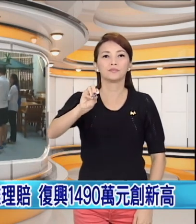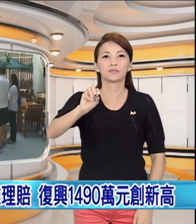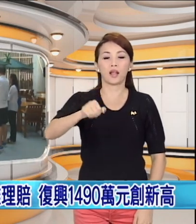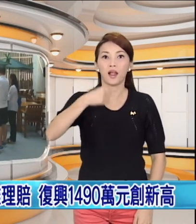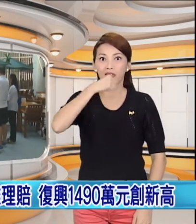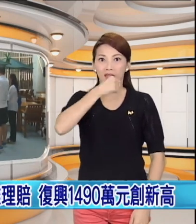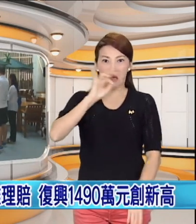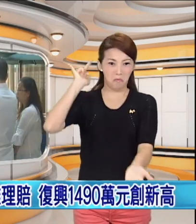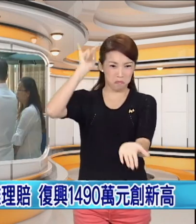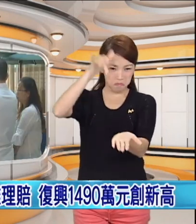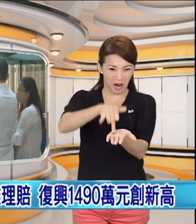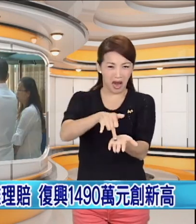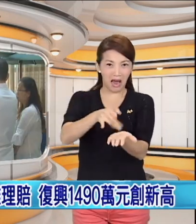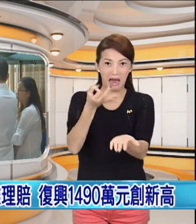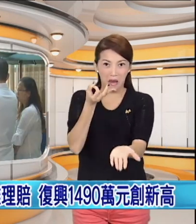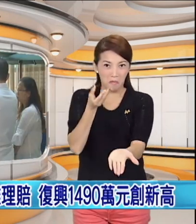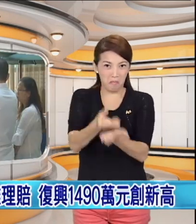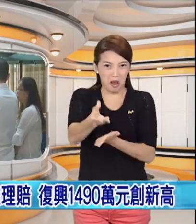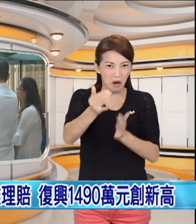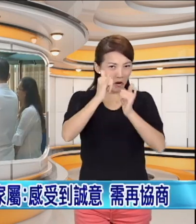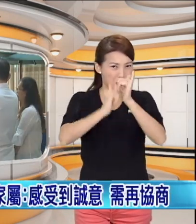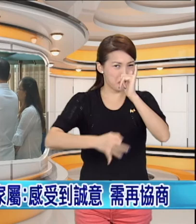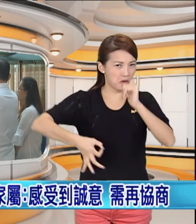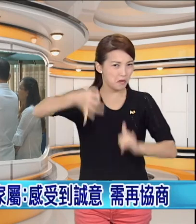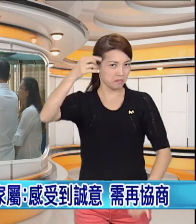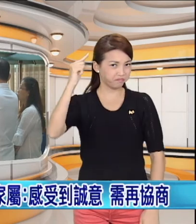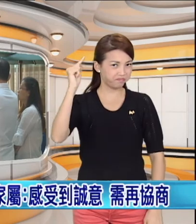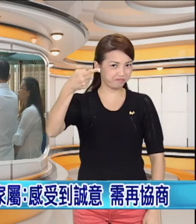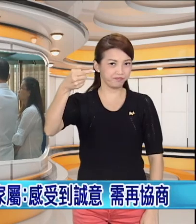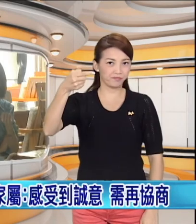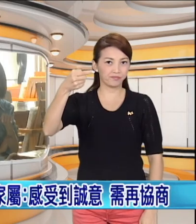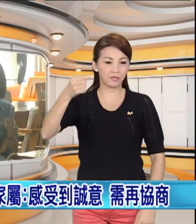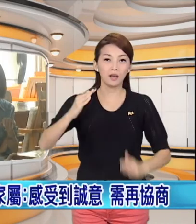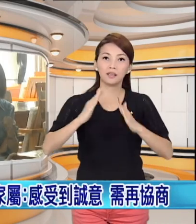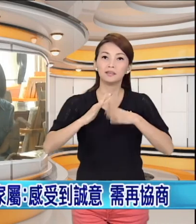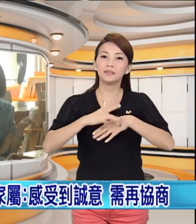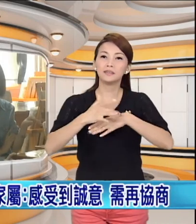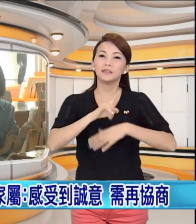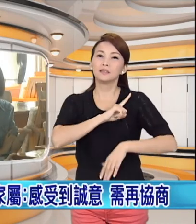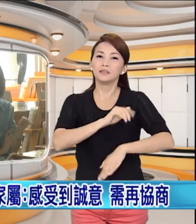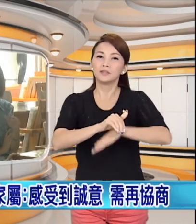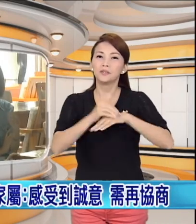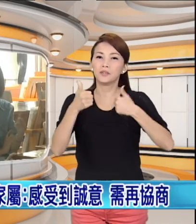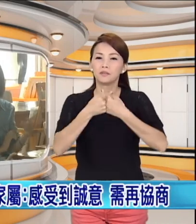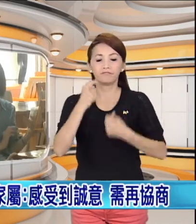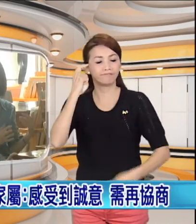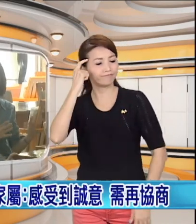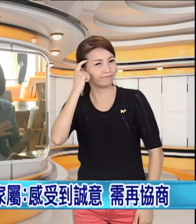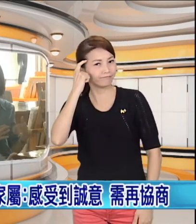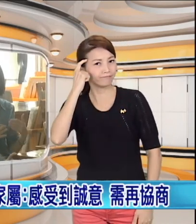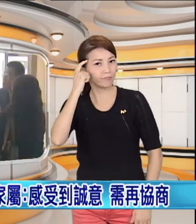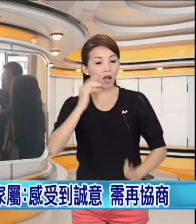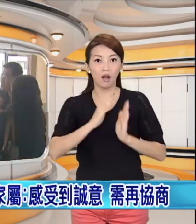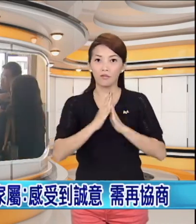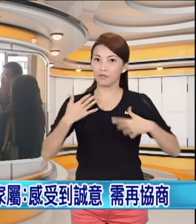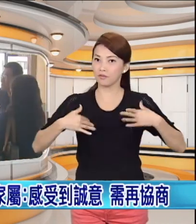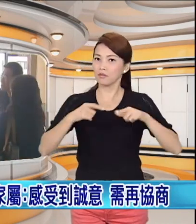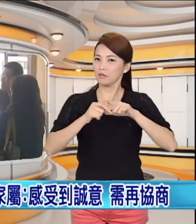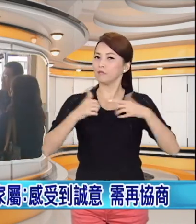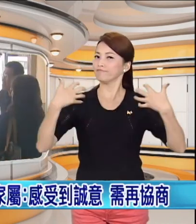1490万元。而面对这国内有史以来最高的空难理赔金，罹难家属自救会表示已经感受